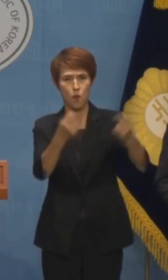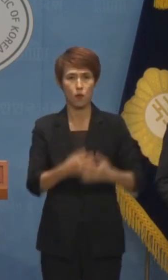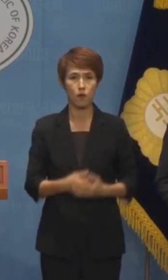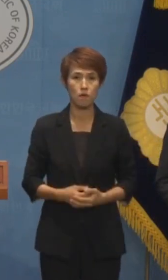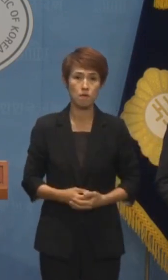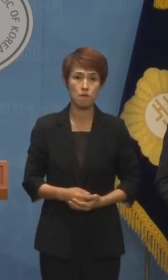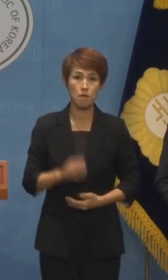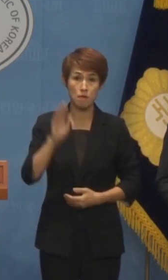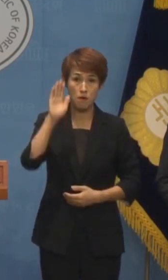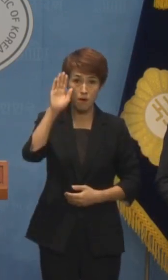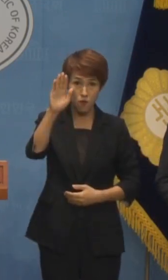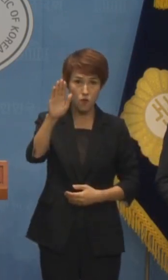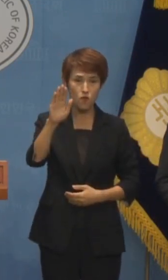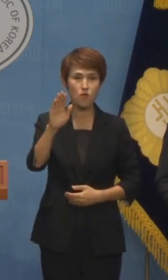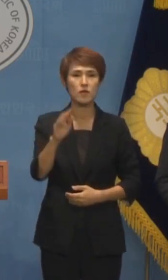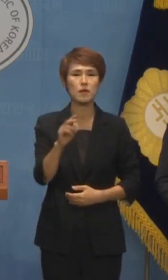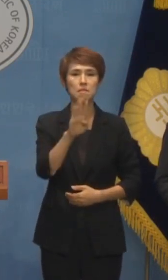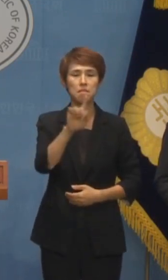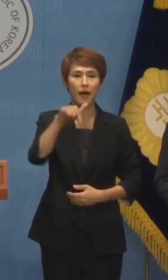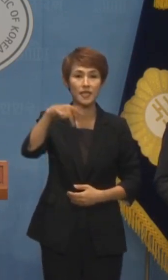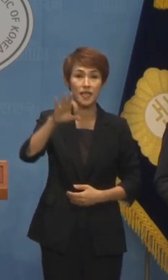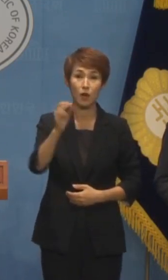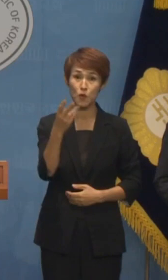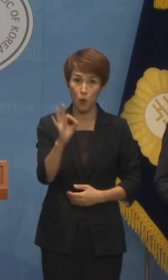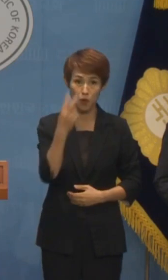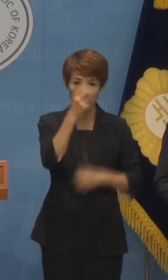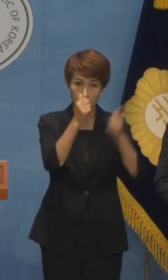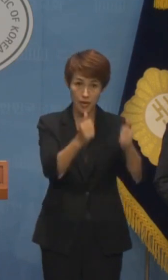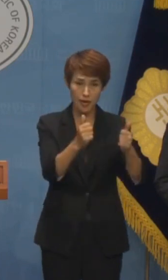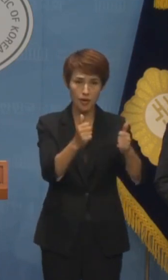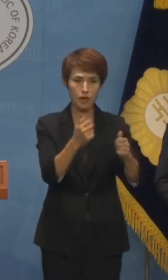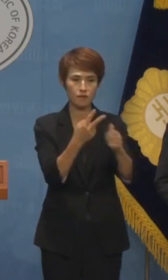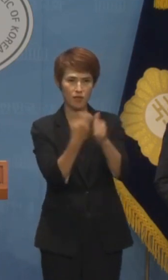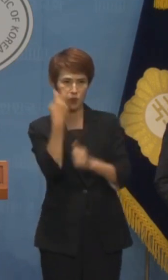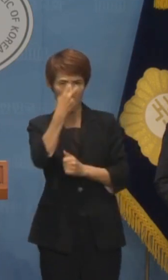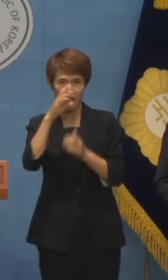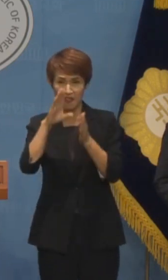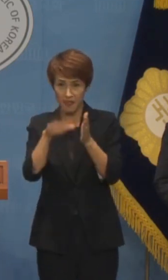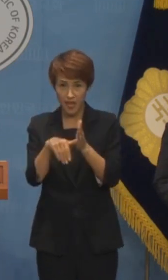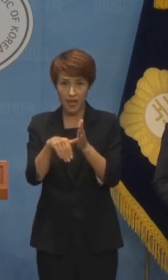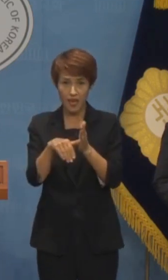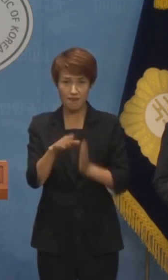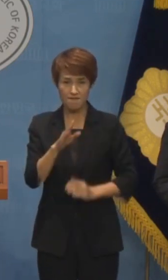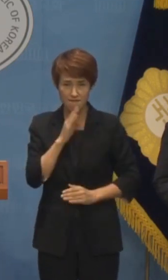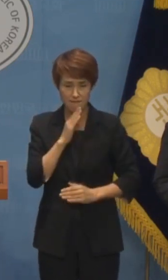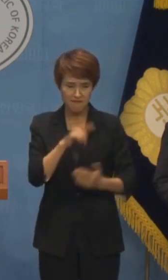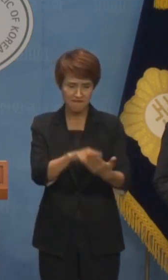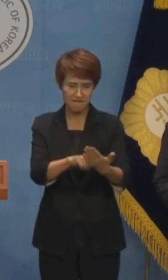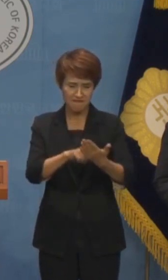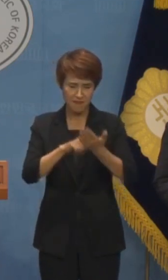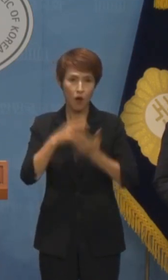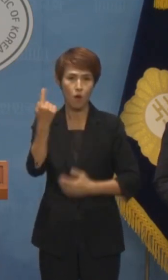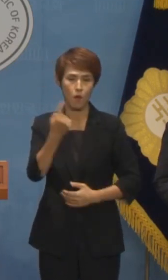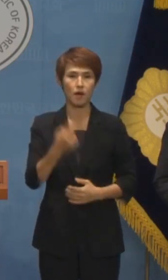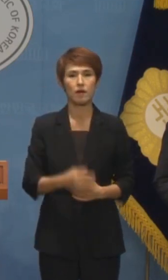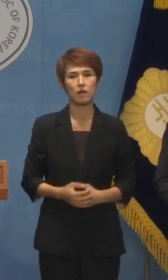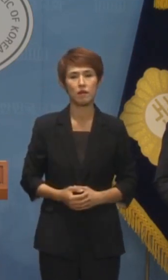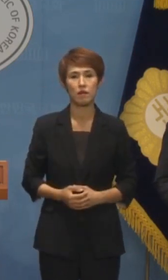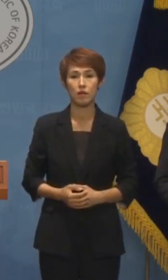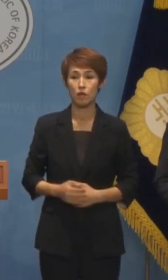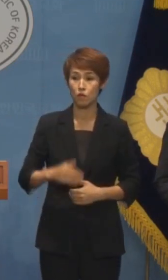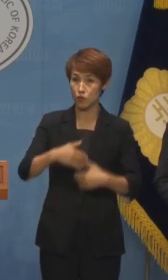앞으로 사건의 주임검사인 박상용에 대한 탄핵 조사 과정에서 진실은 드러날 것입니다. 우리